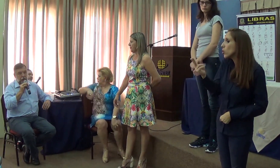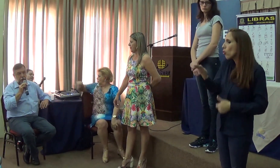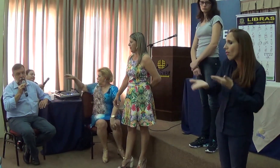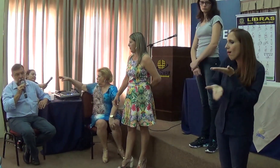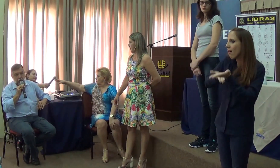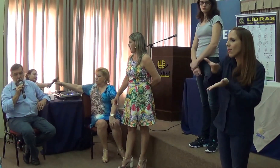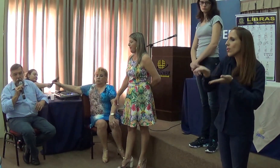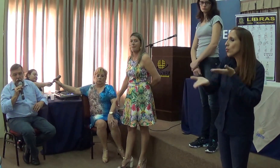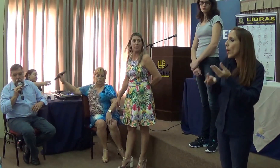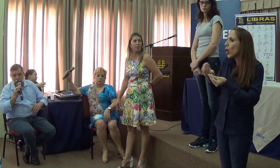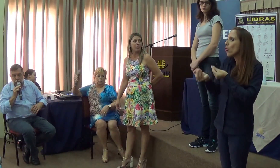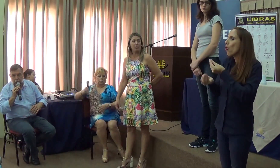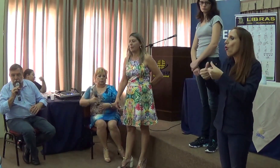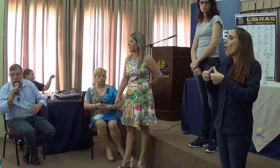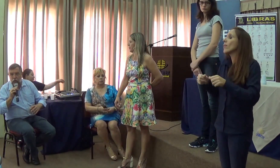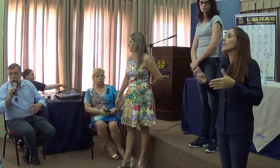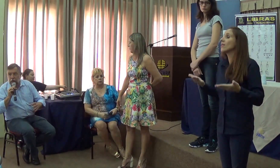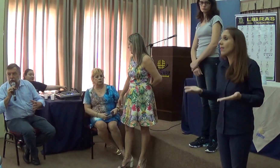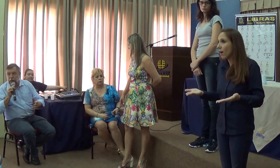assim que